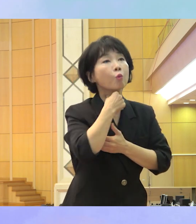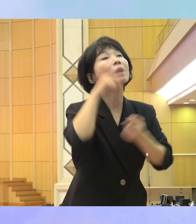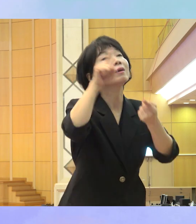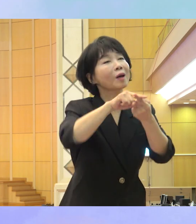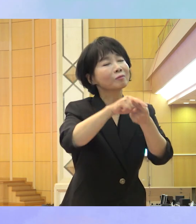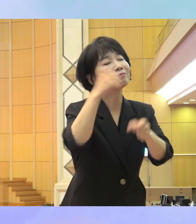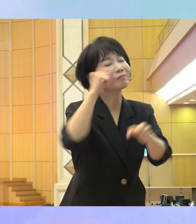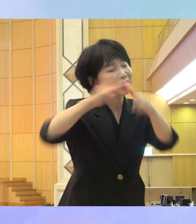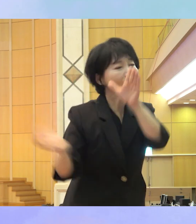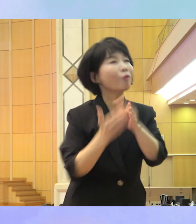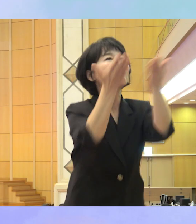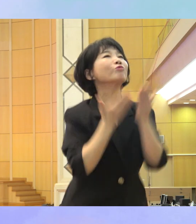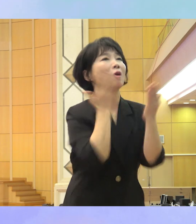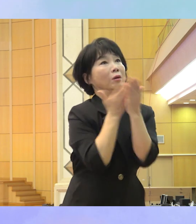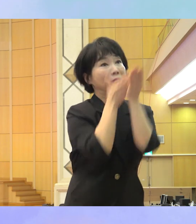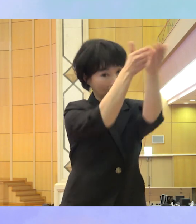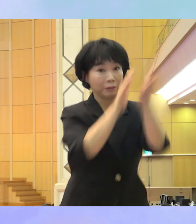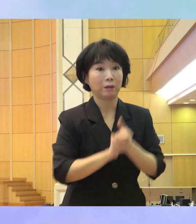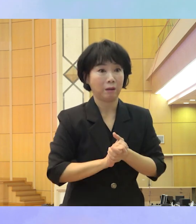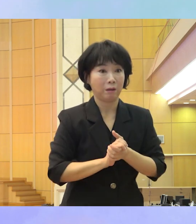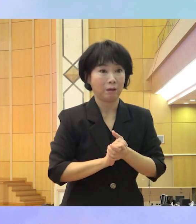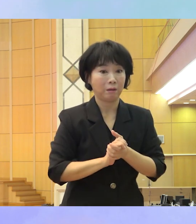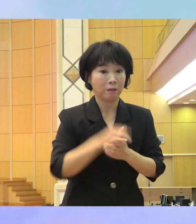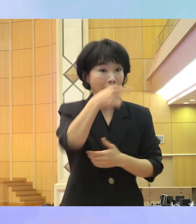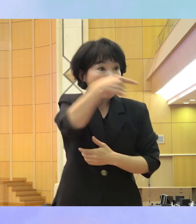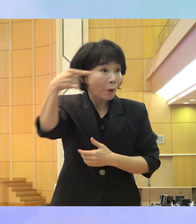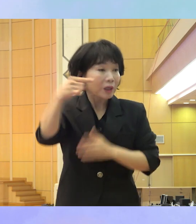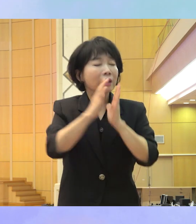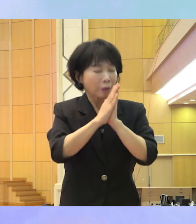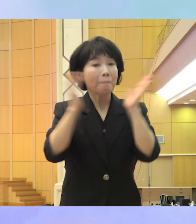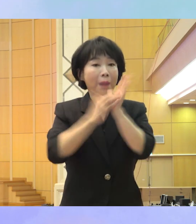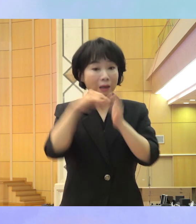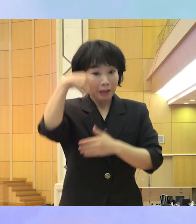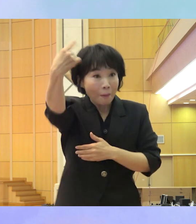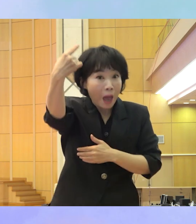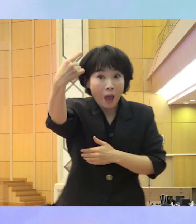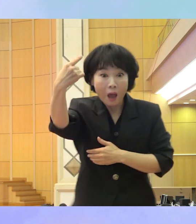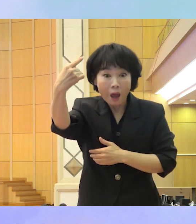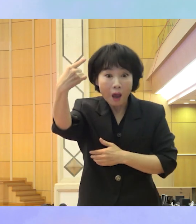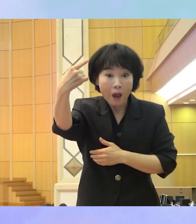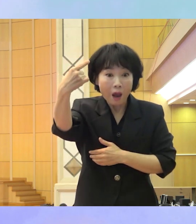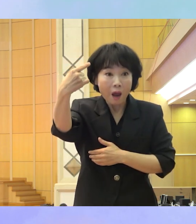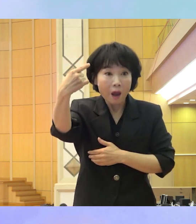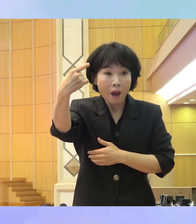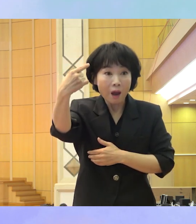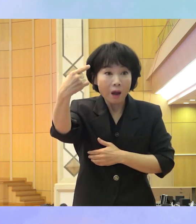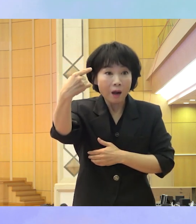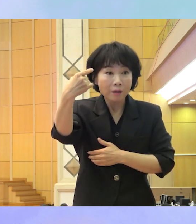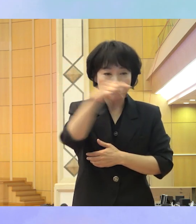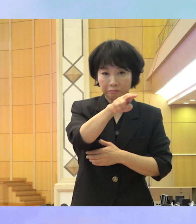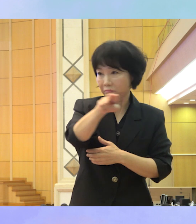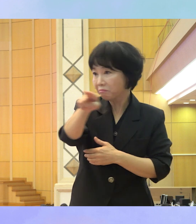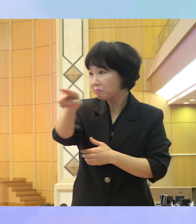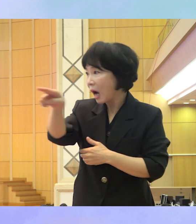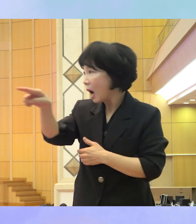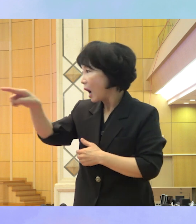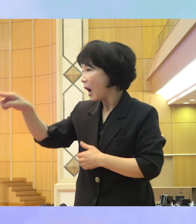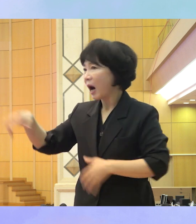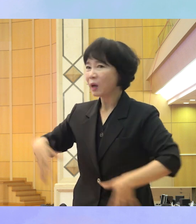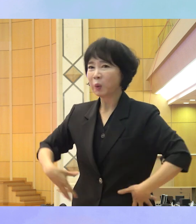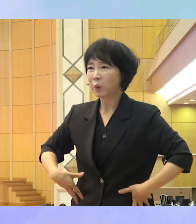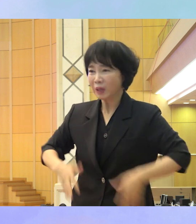뜻대로 하시옵소서. 기도 첫 번째 마치고 보니까 제자들이 졸고